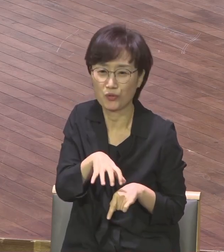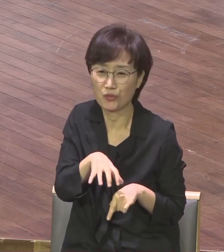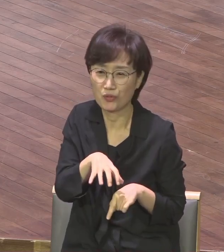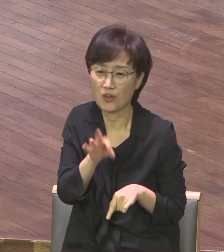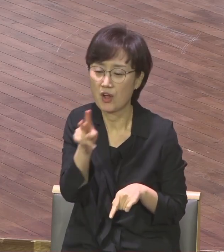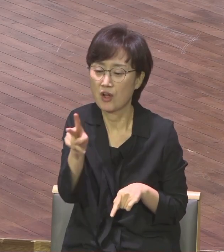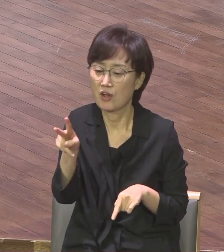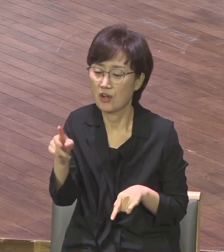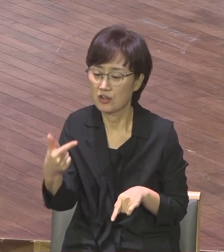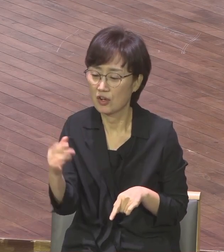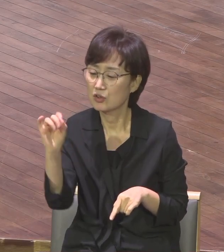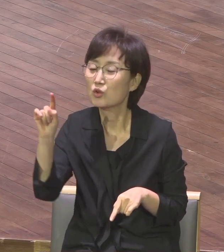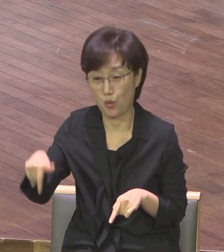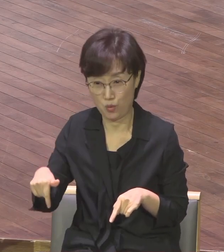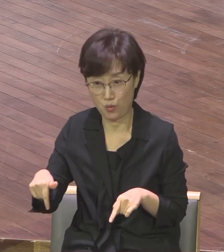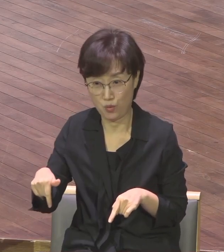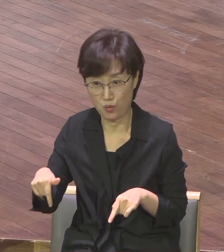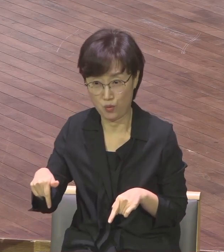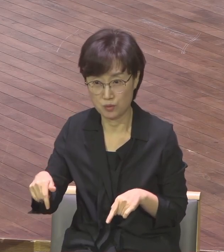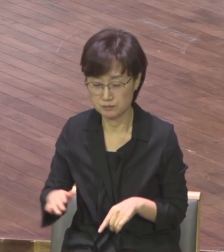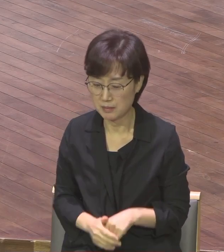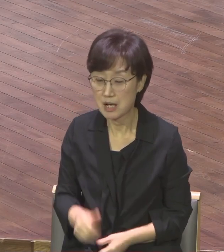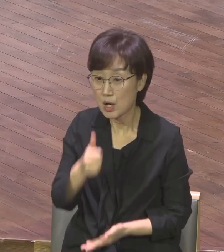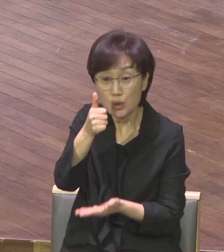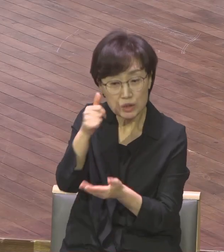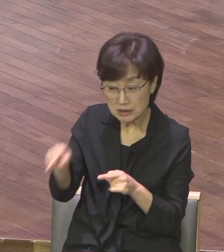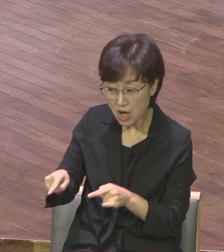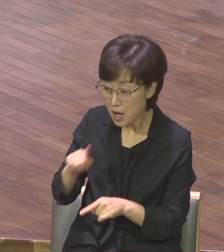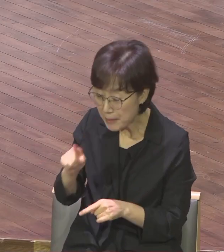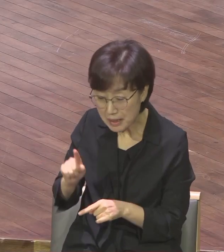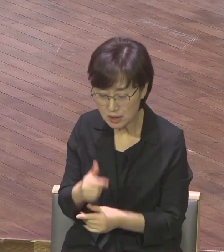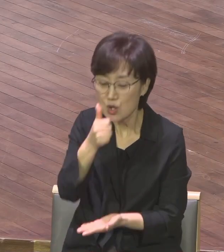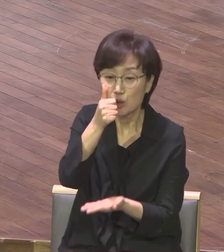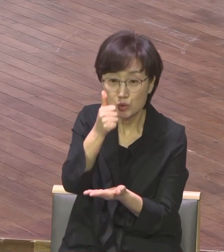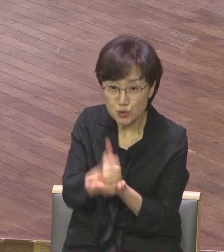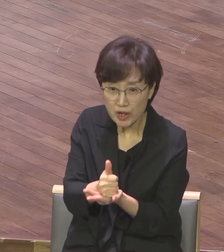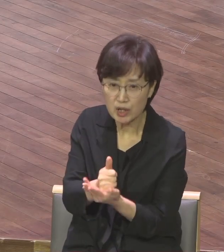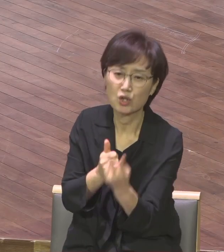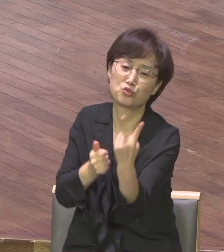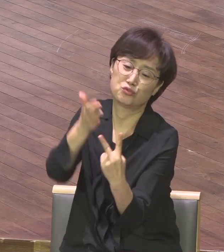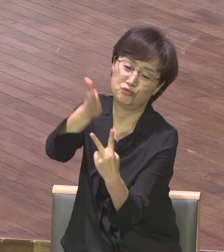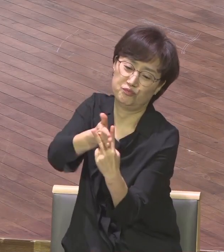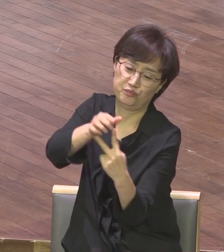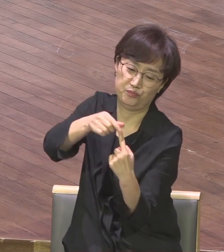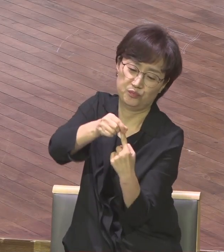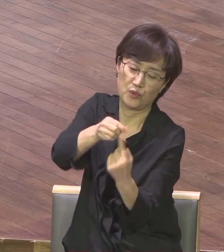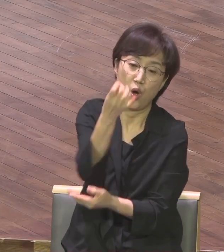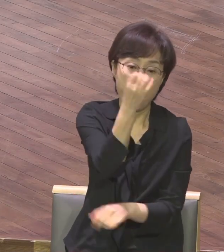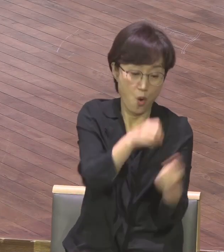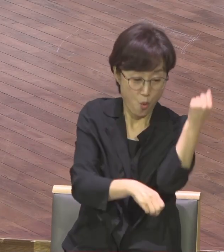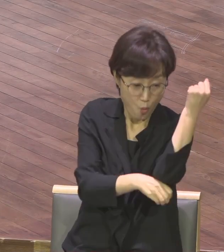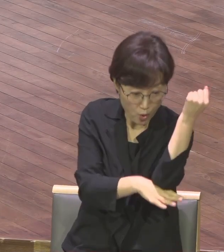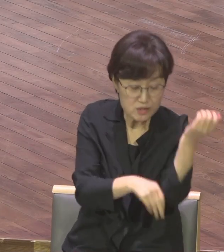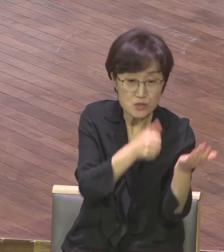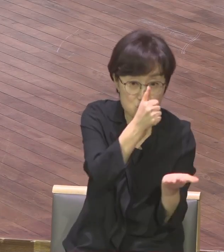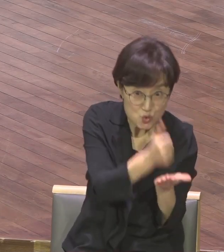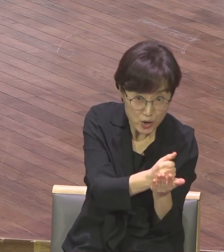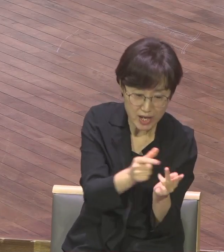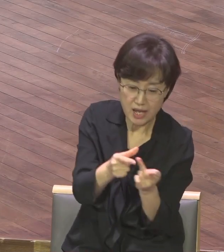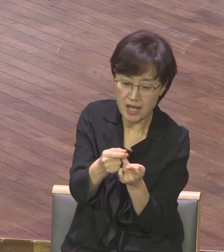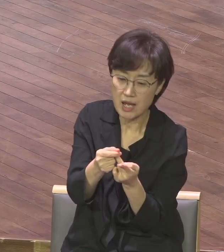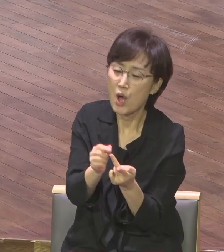이들은 죄를 원죄와 본죄로 그렇게 나누는데,